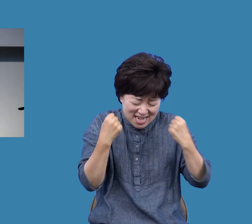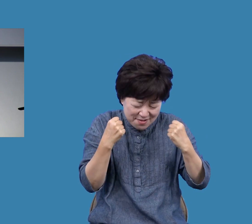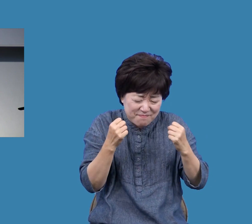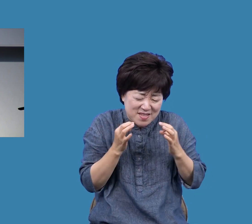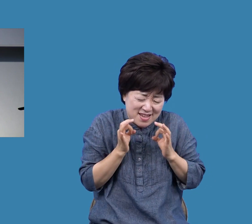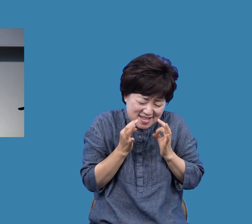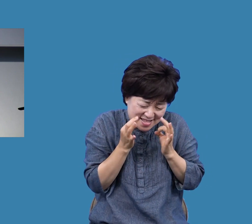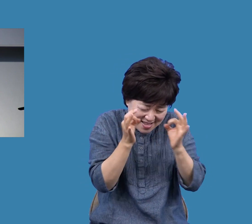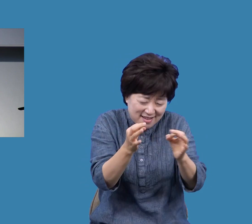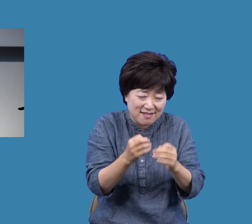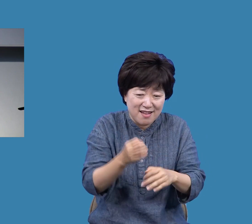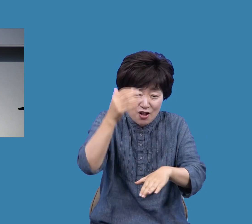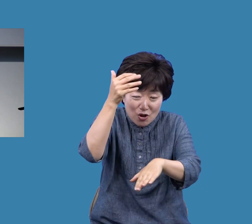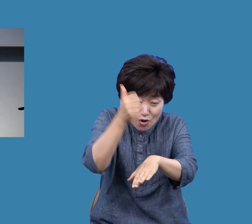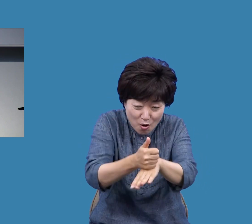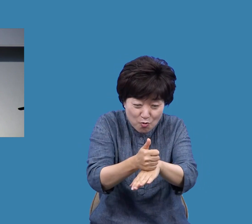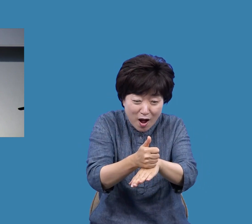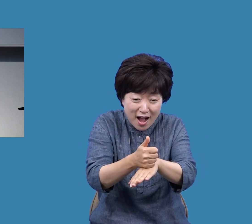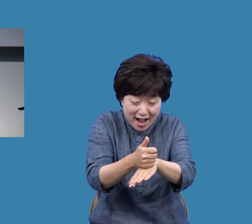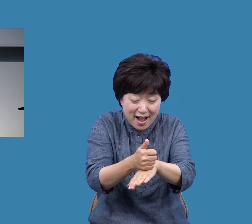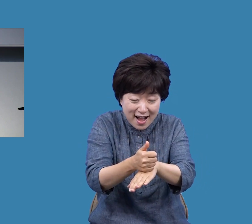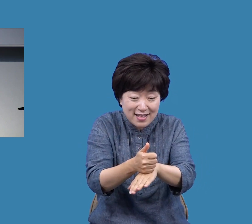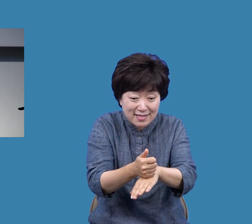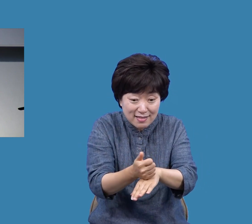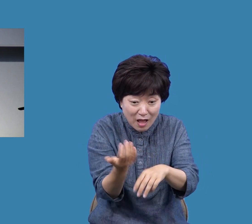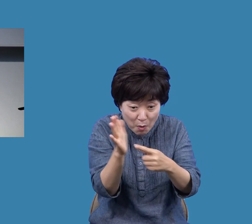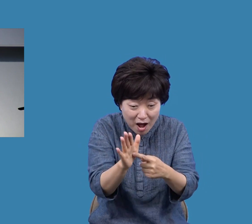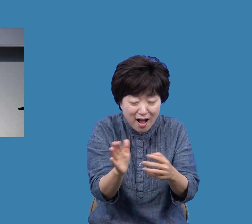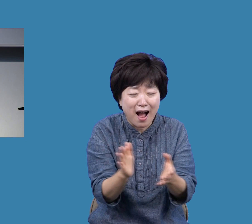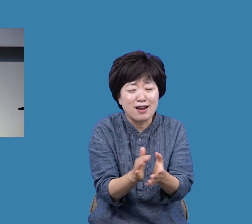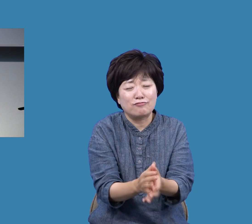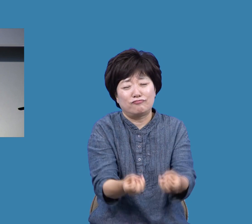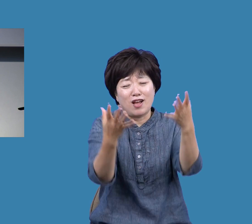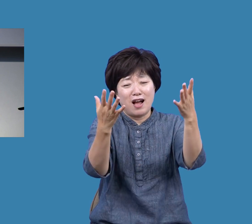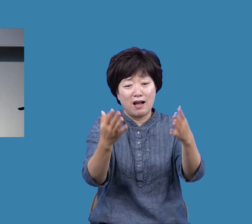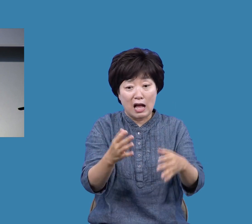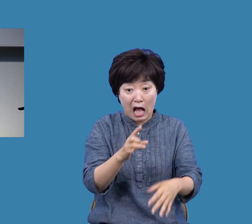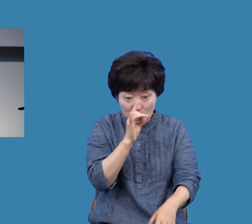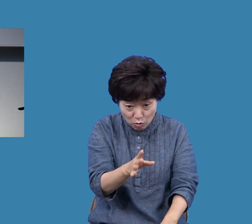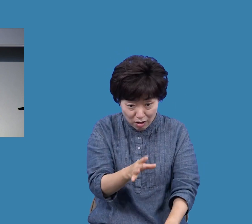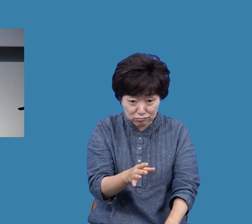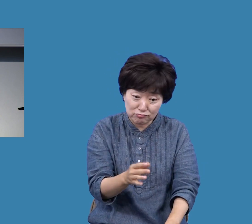나오면 할렐루야고 안 나오면 하나님 뭐 다른 계획이 있으신가 보다. 아멘. 그게 영으로 사는 거지.